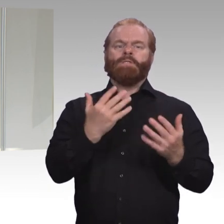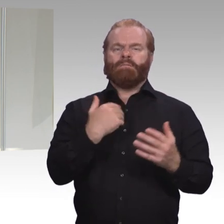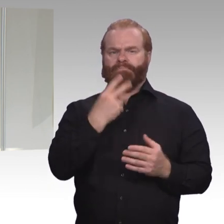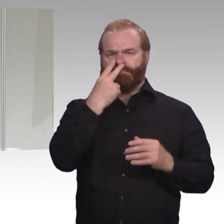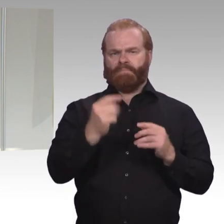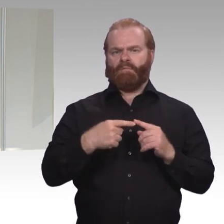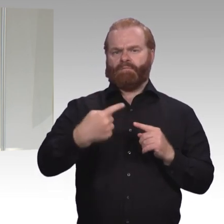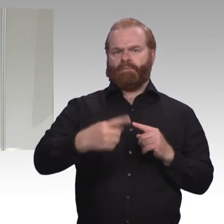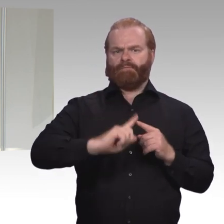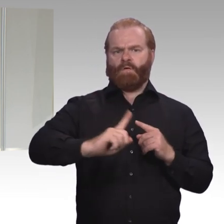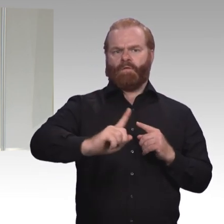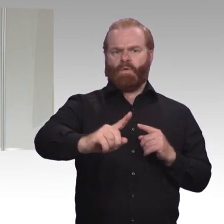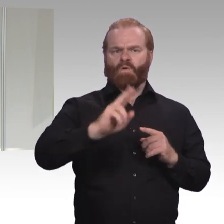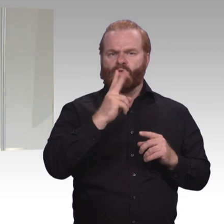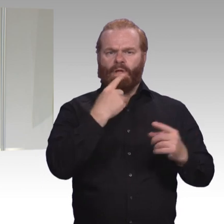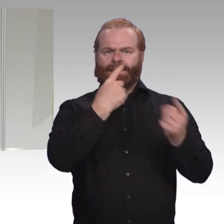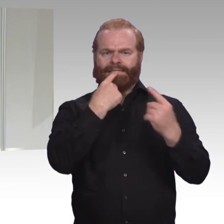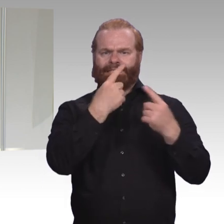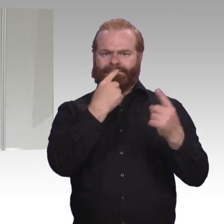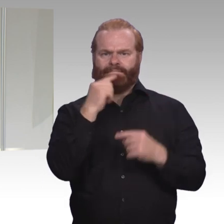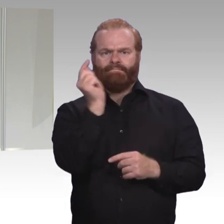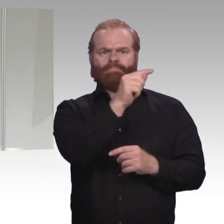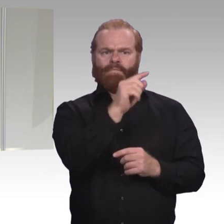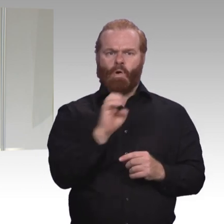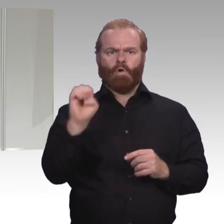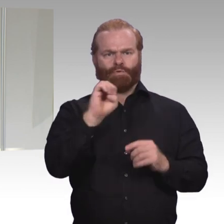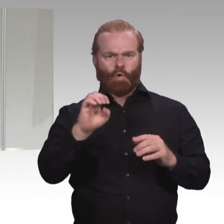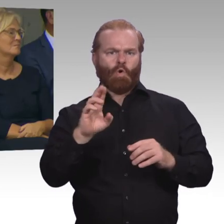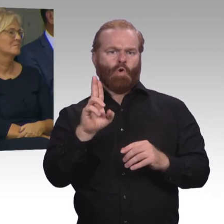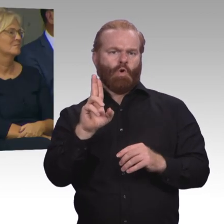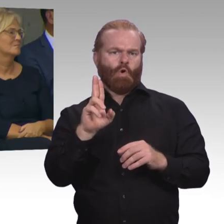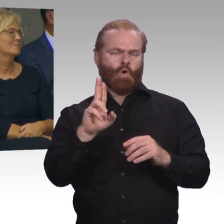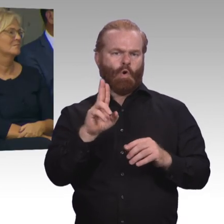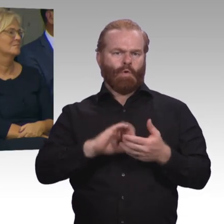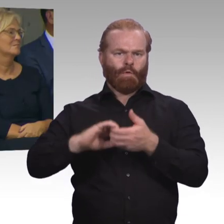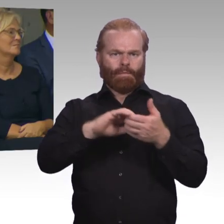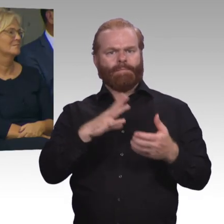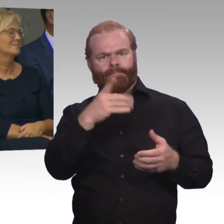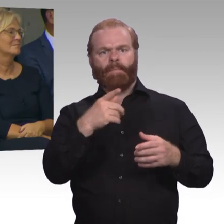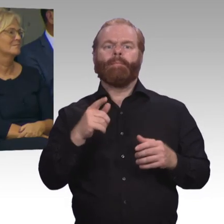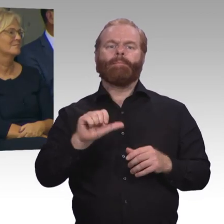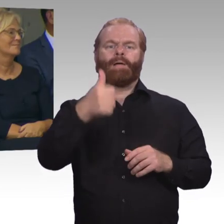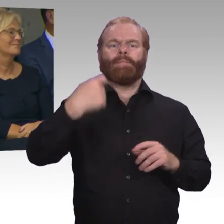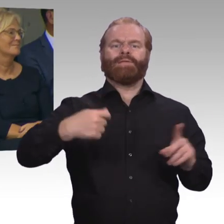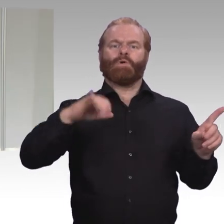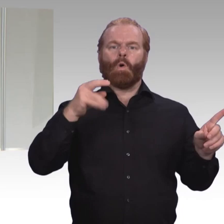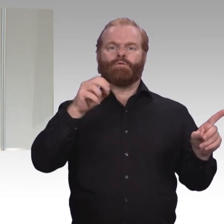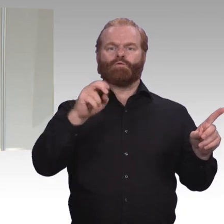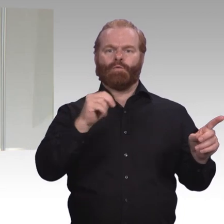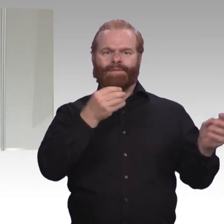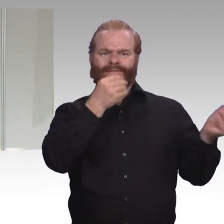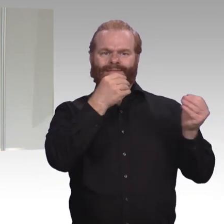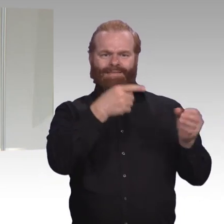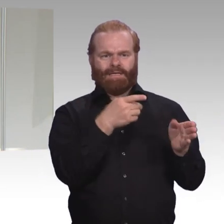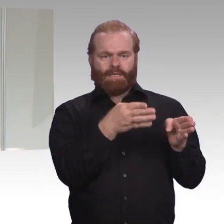sie eben gestellt habe, auch für Sie, liebe Frau Kramp-Karrenbauer, unter anderem wichtig sind, mit dem Koalitionspartner zu